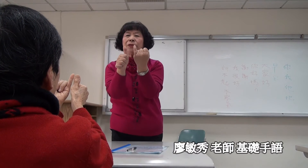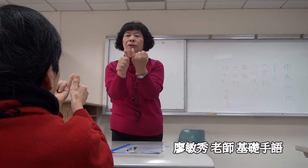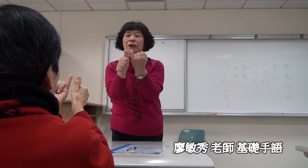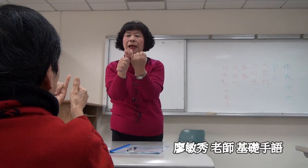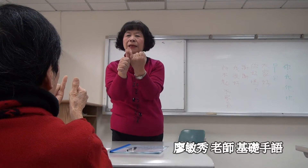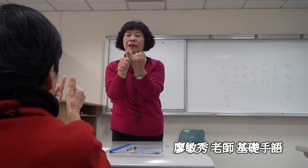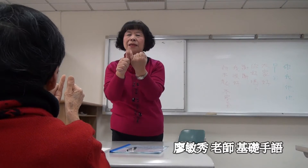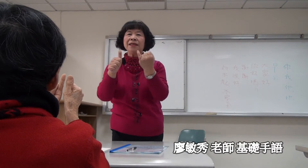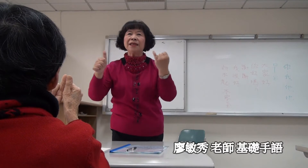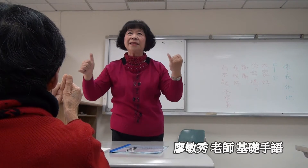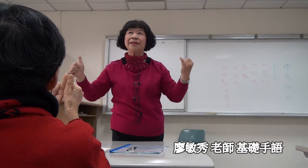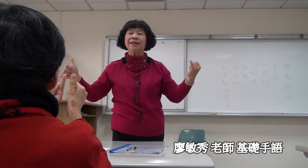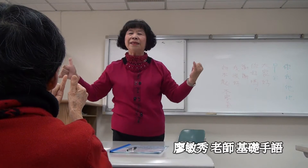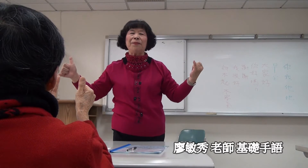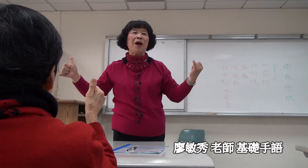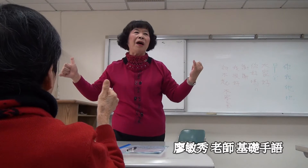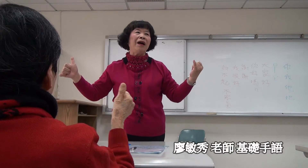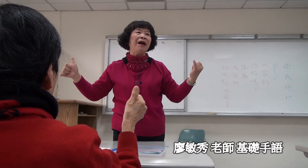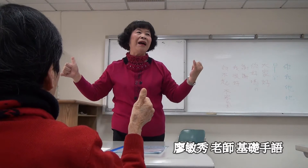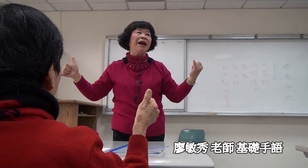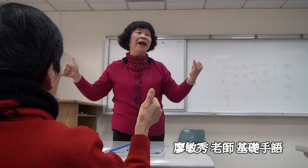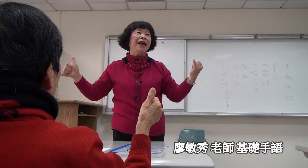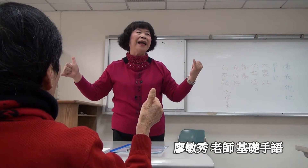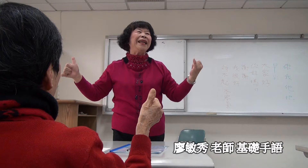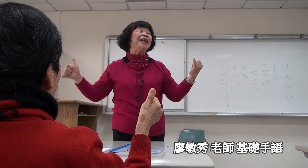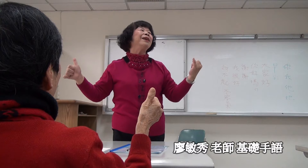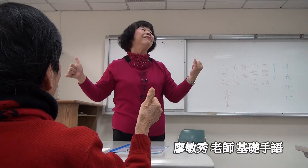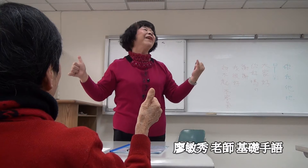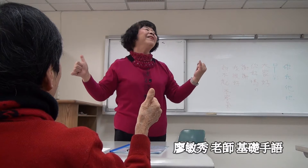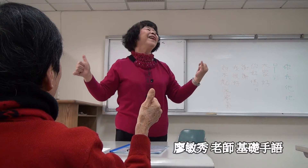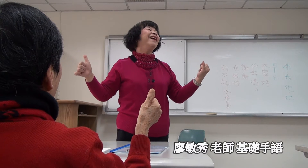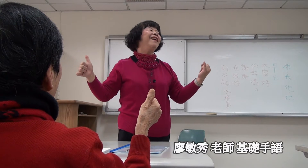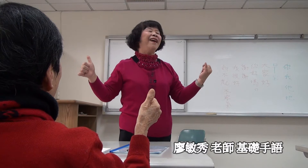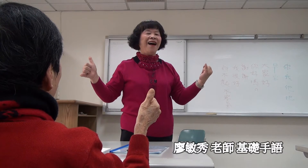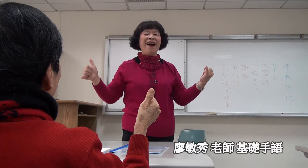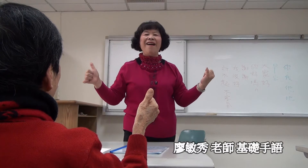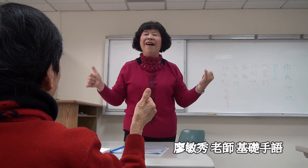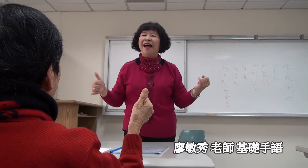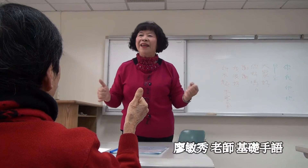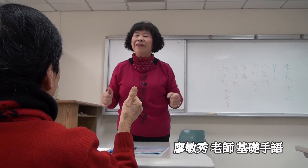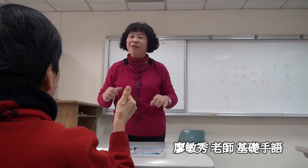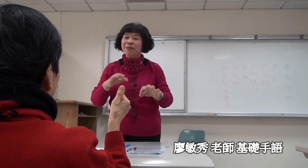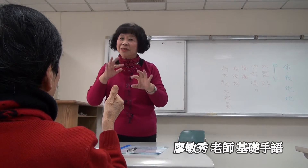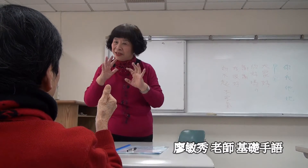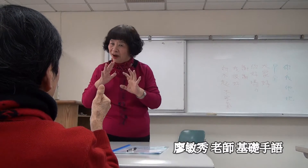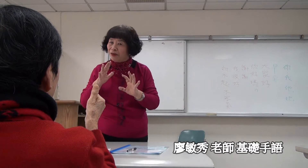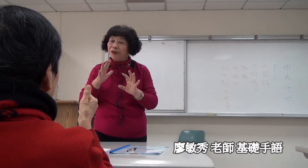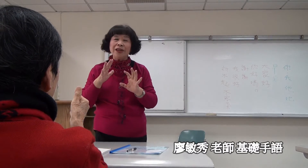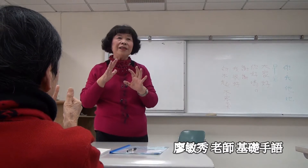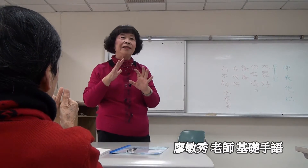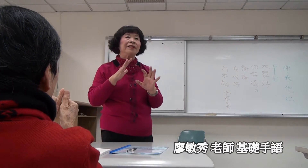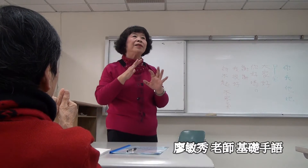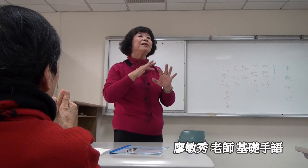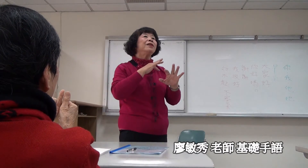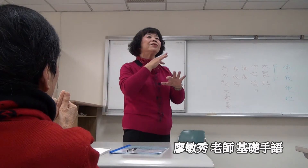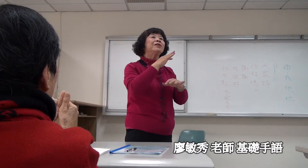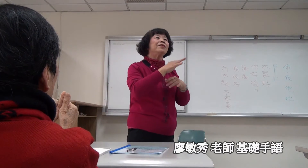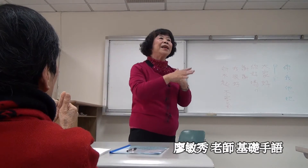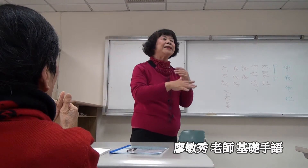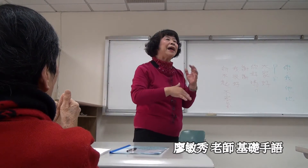如果两个人这样子是什么？ 离婚 的哈，因为我们手语。就是用手在讲